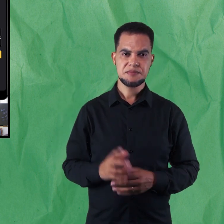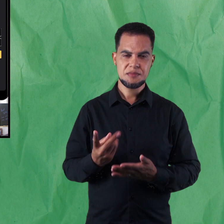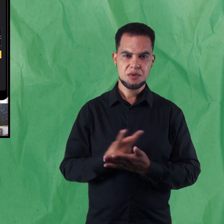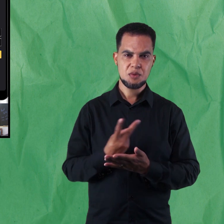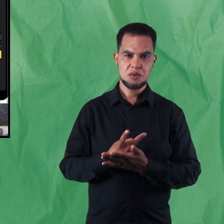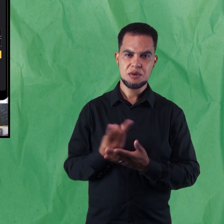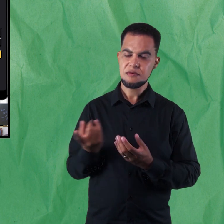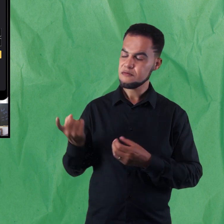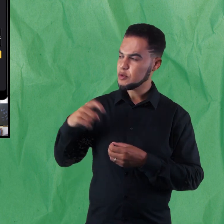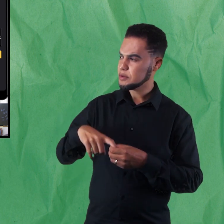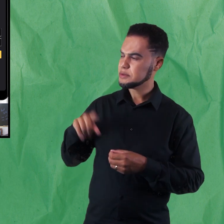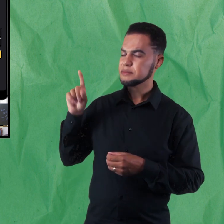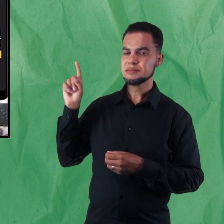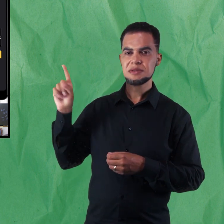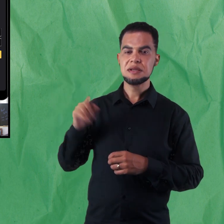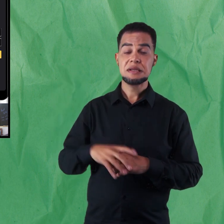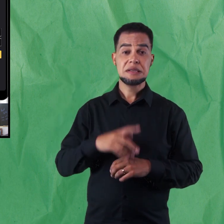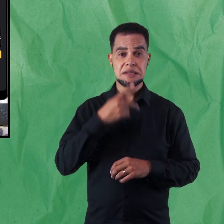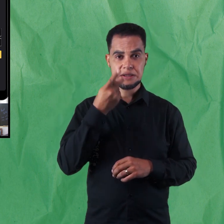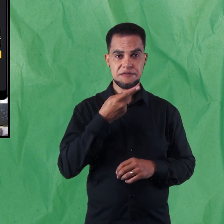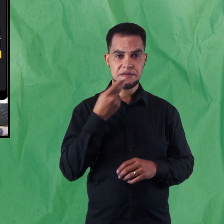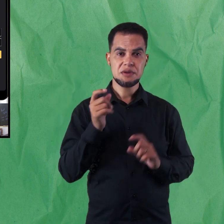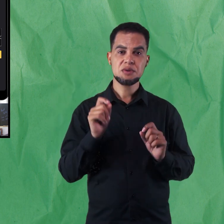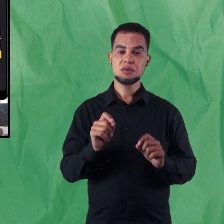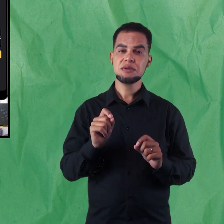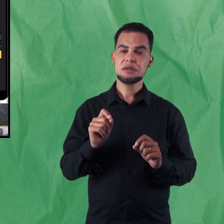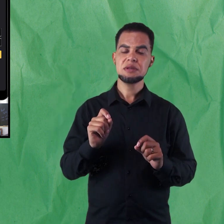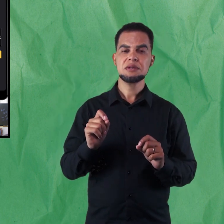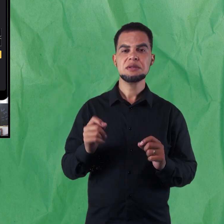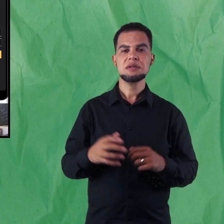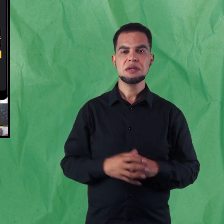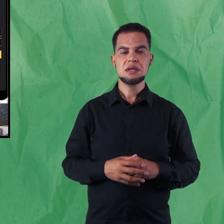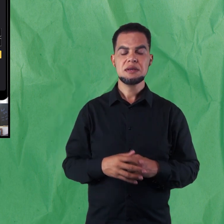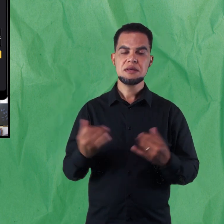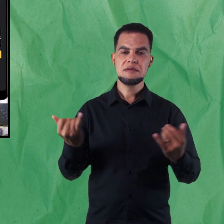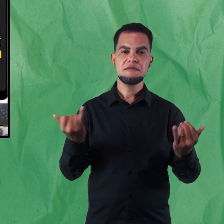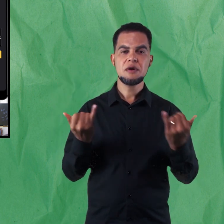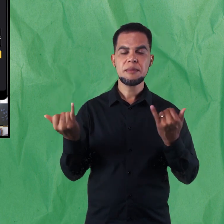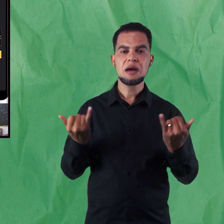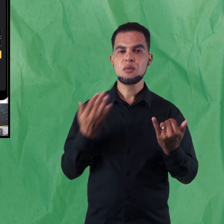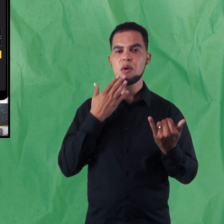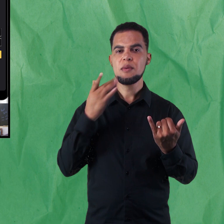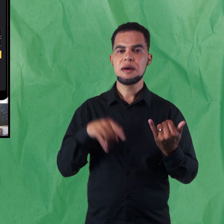erro, falando com ele o seguinte, né, informe a senha.